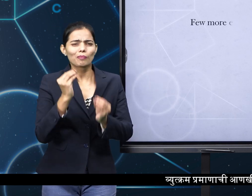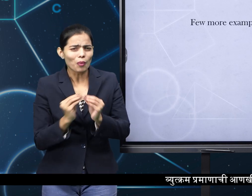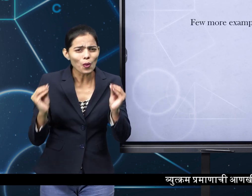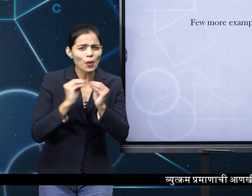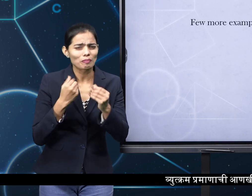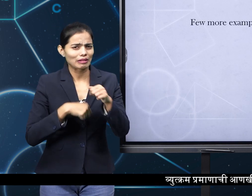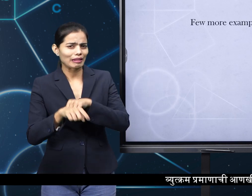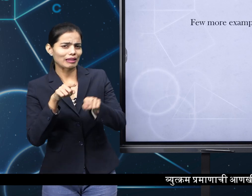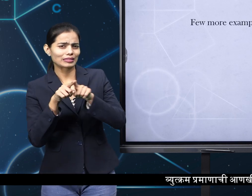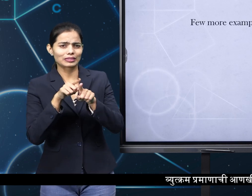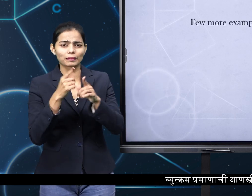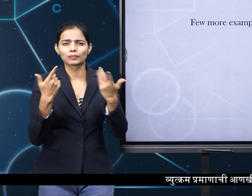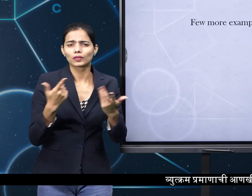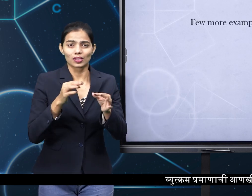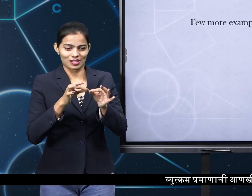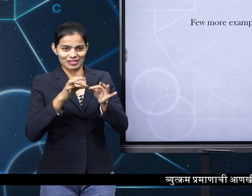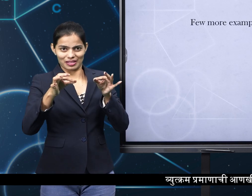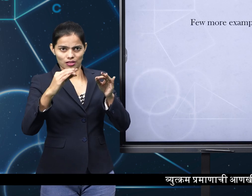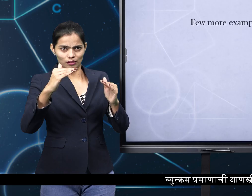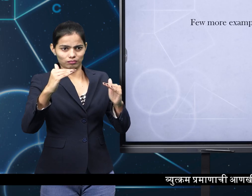व्युत्पन्न प्रमाणाची आणखी काही उदाहरणे.